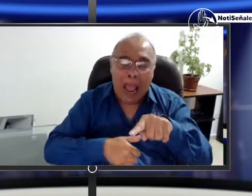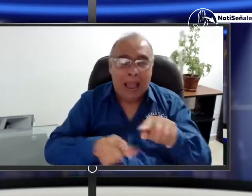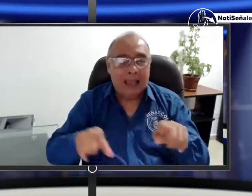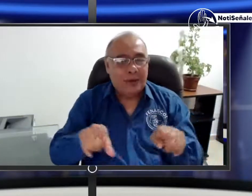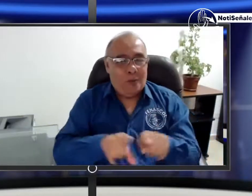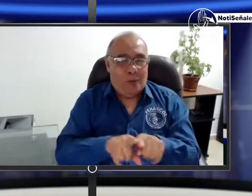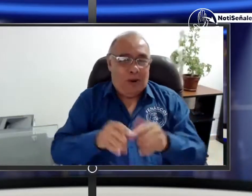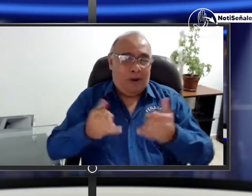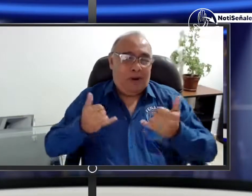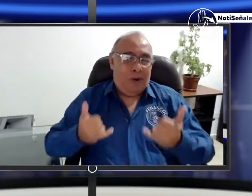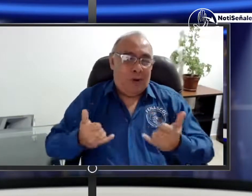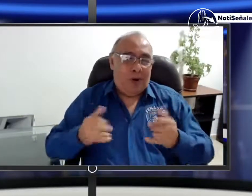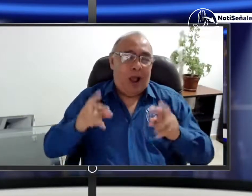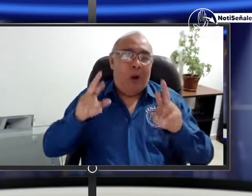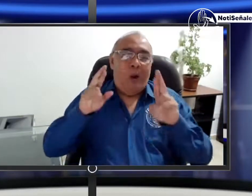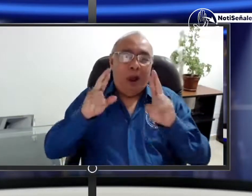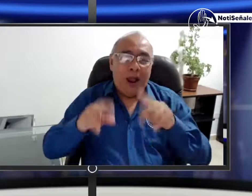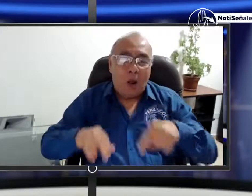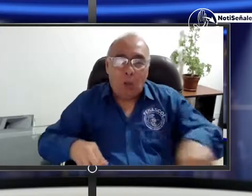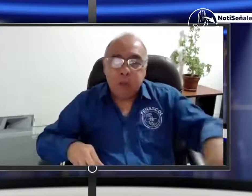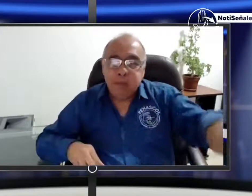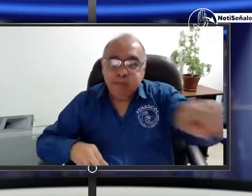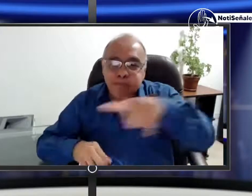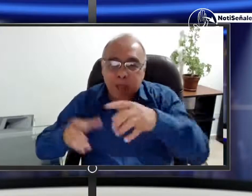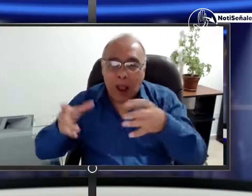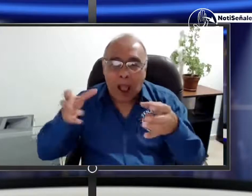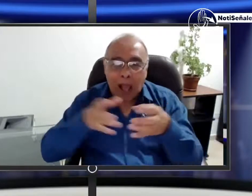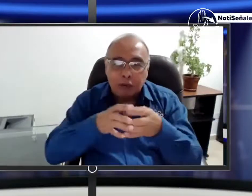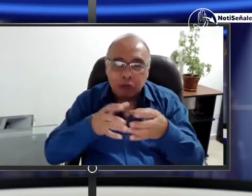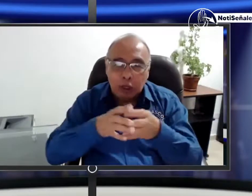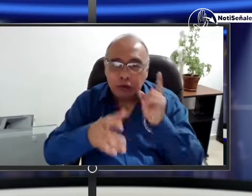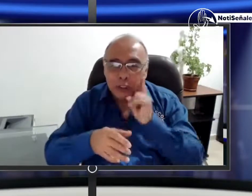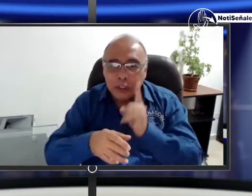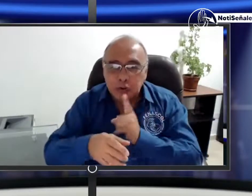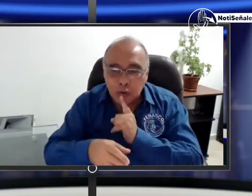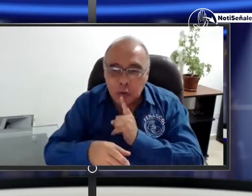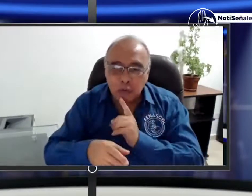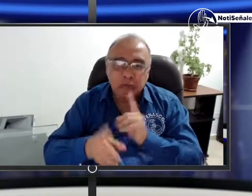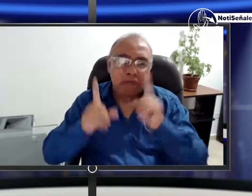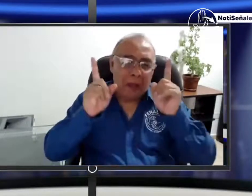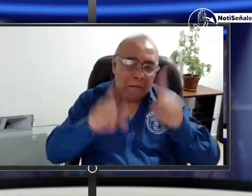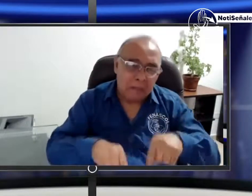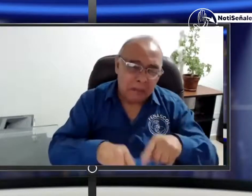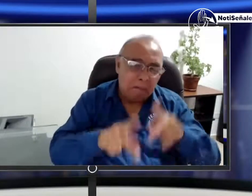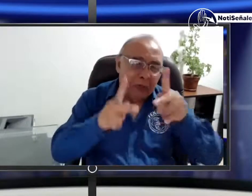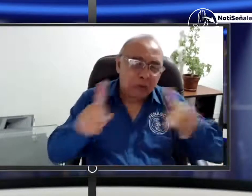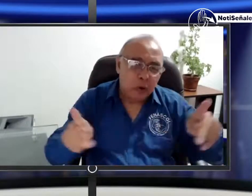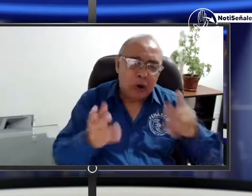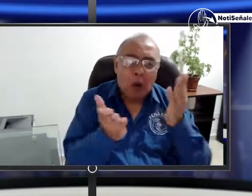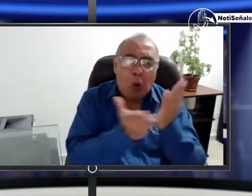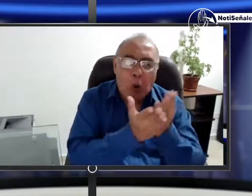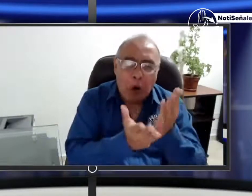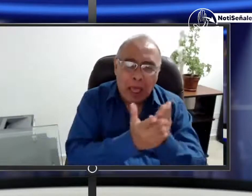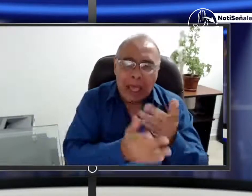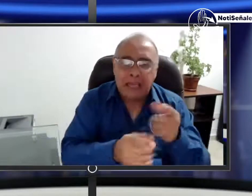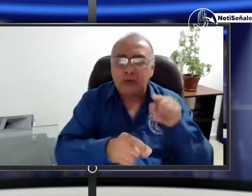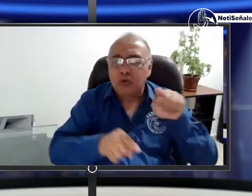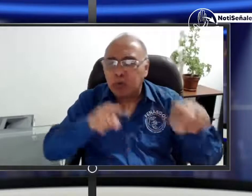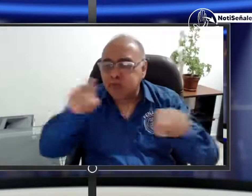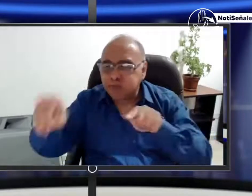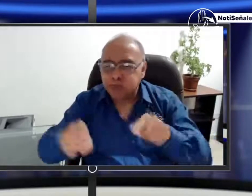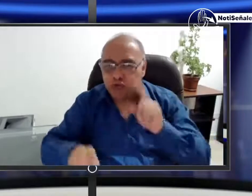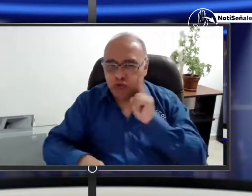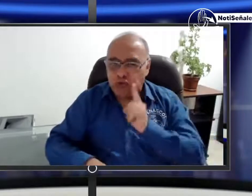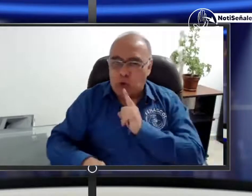alcaldías no sé si lo recuerdan entonces para este año vamos a hacer este reto ojalá que las